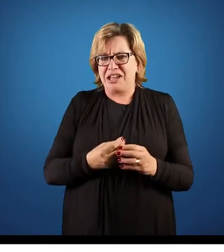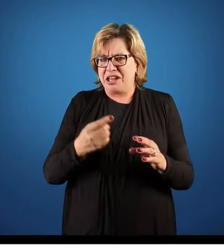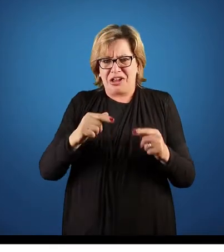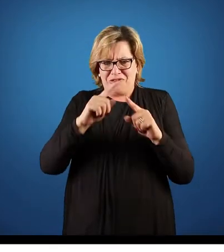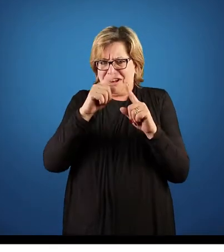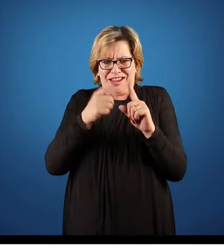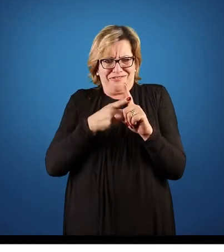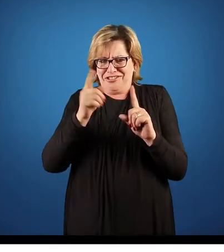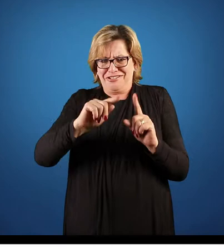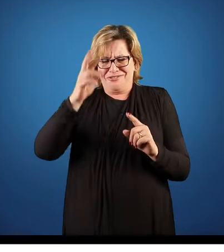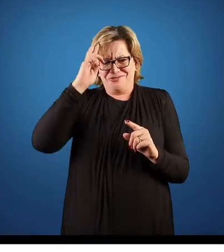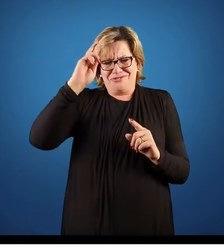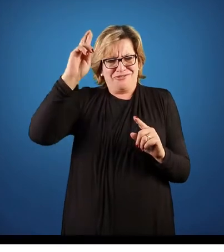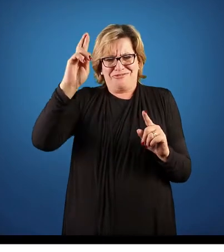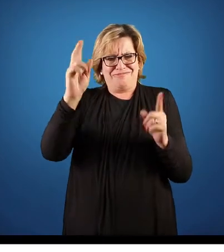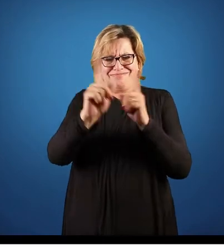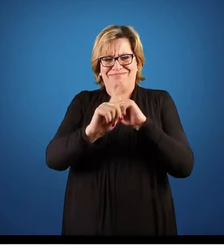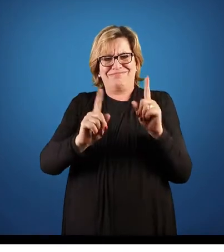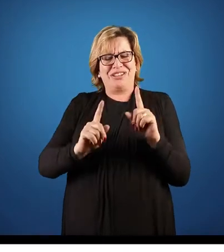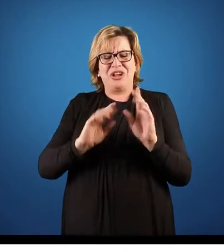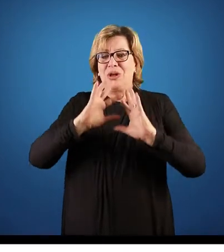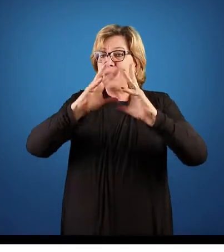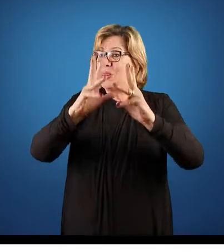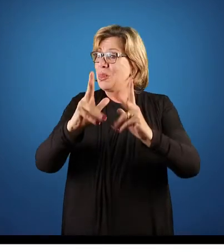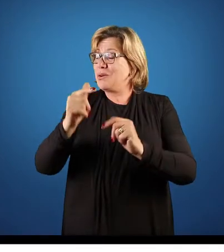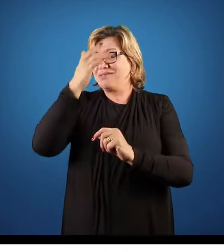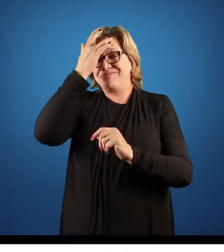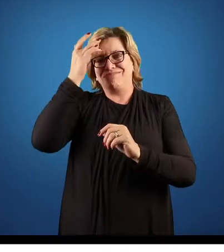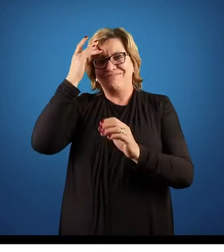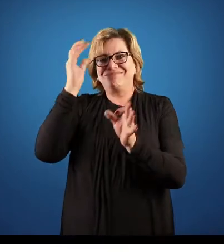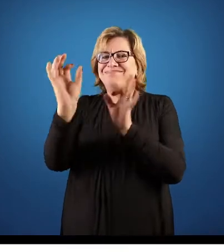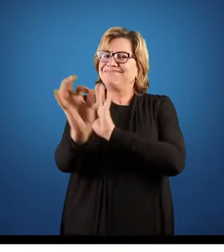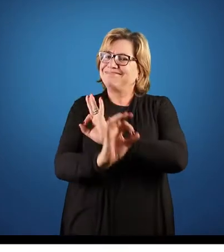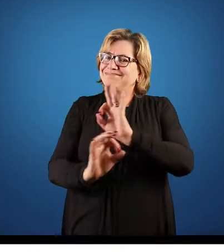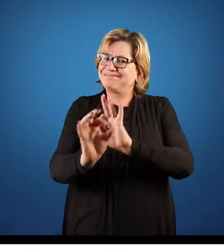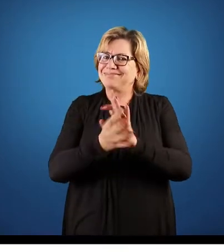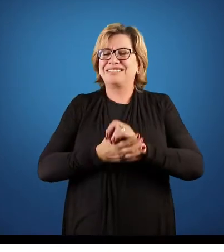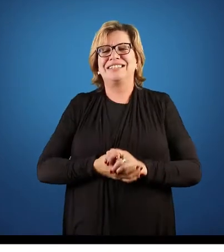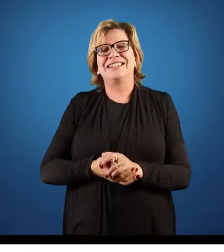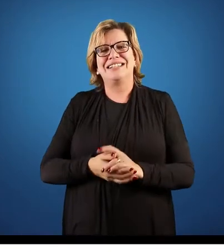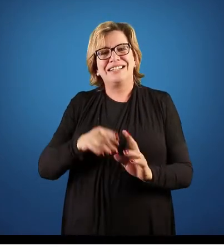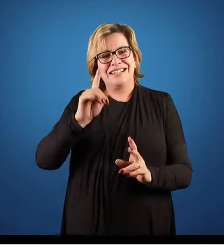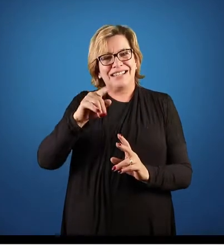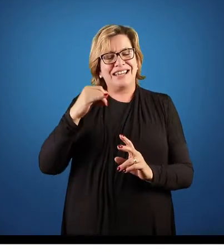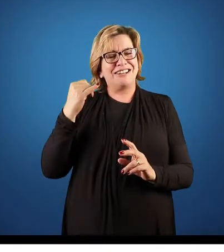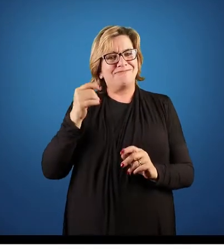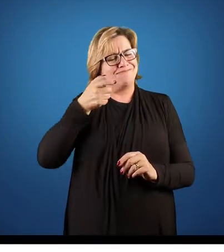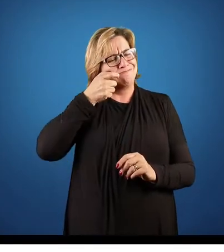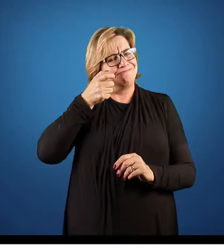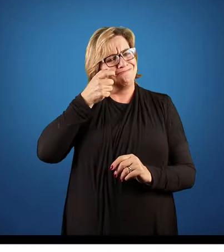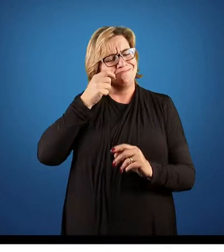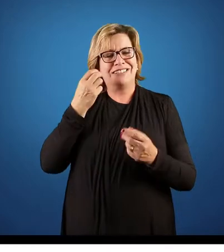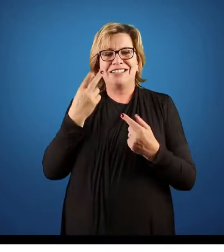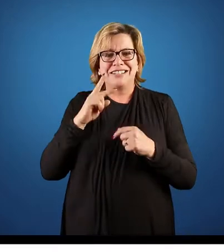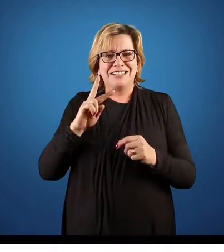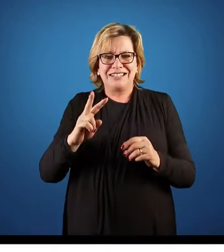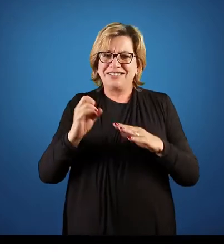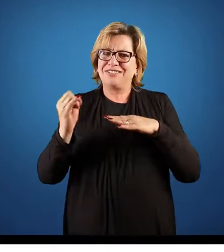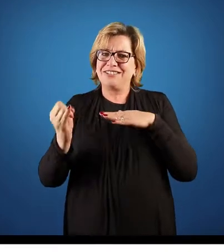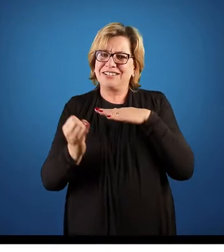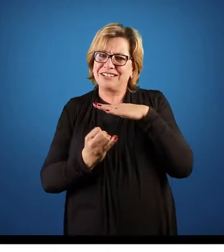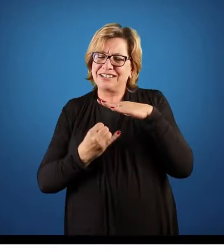que está grávida que vai receber o filho é o dono da festa foi feita ali pela união dos amigos então é uma coisa muito interessante isso funciona a organização